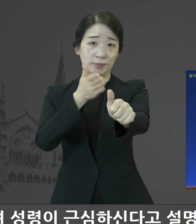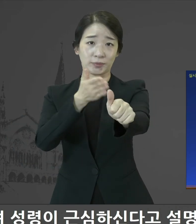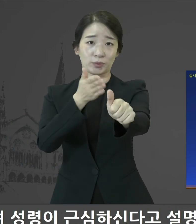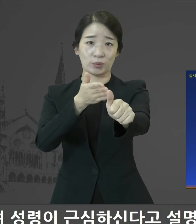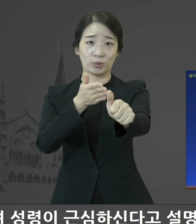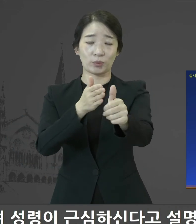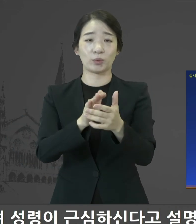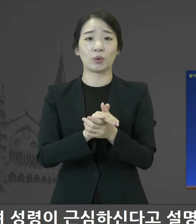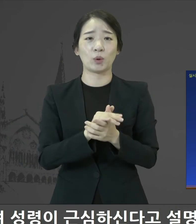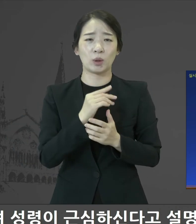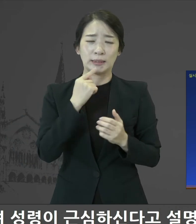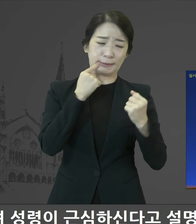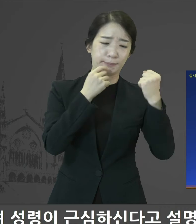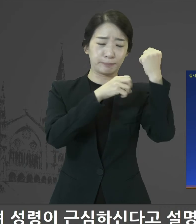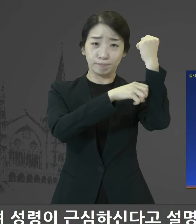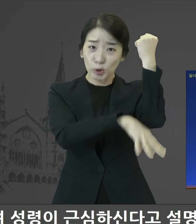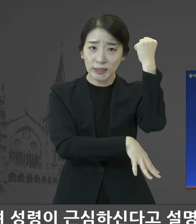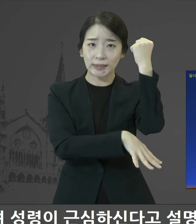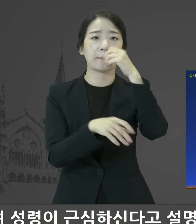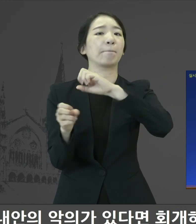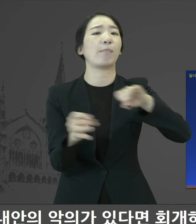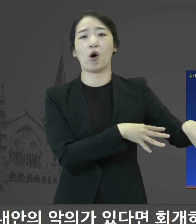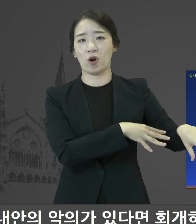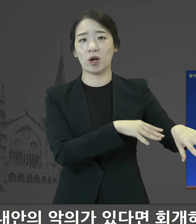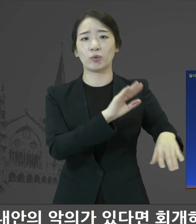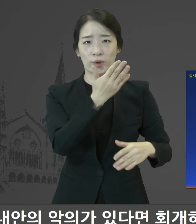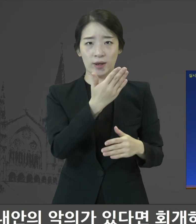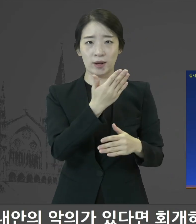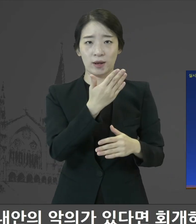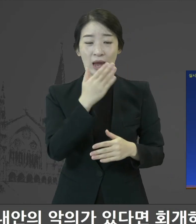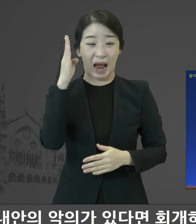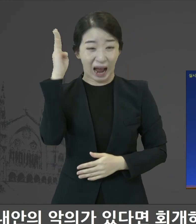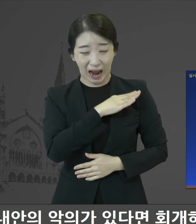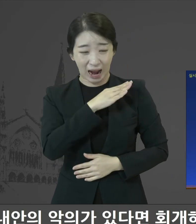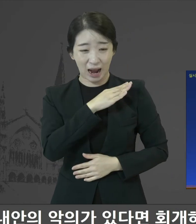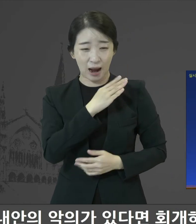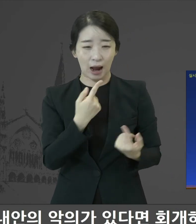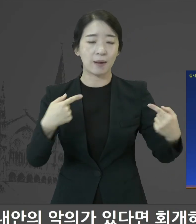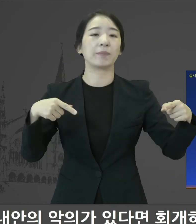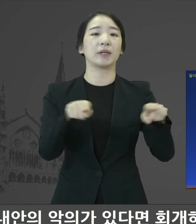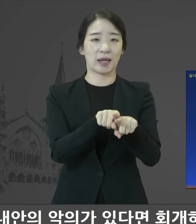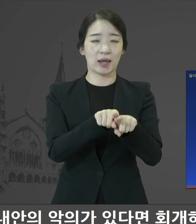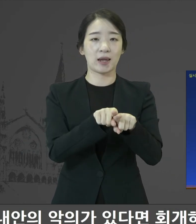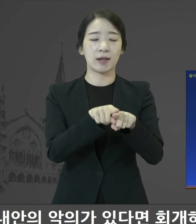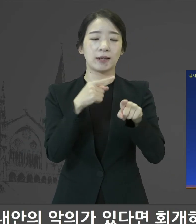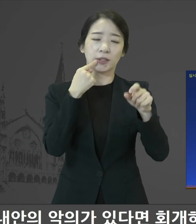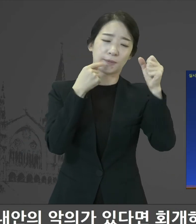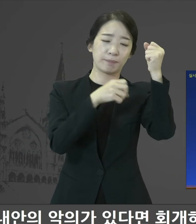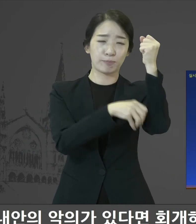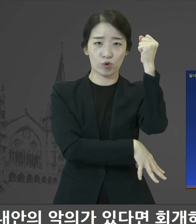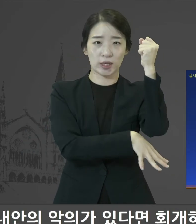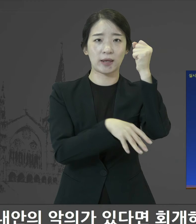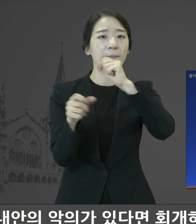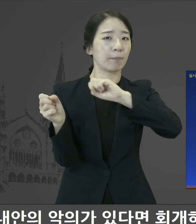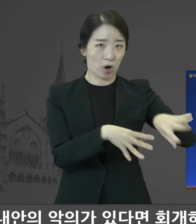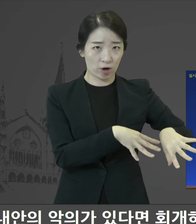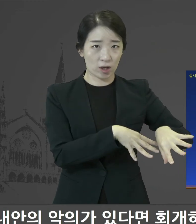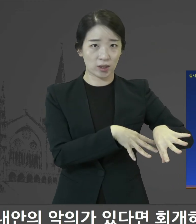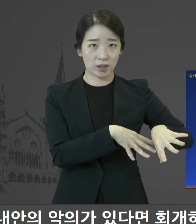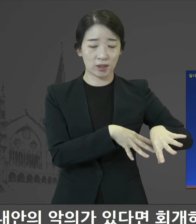쓴뿌리는 버려야 되는 대상입니다. 악의와 함께 버려야 되는데 이 악의는 회개의 대상이라는